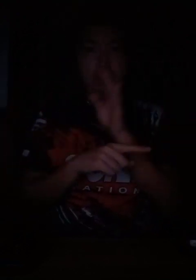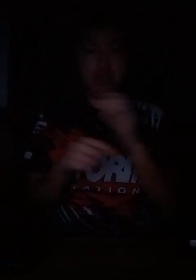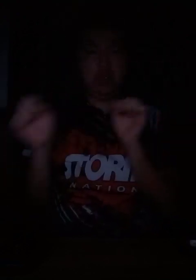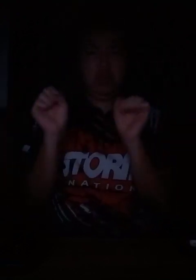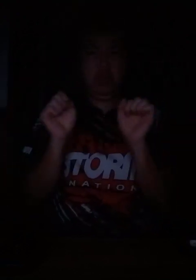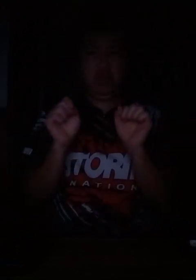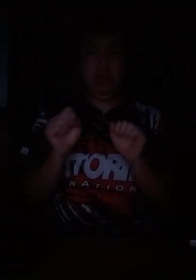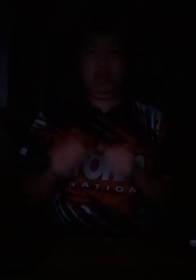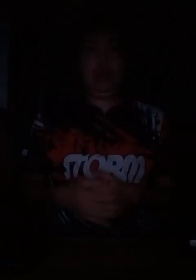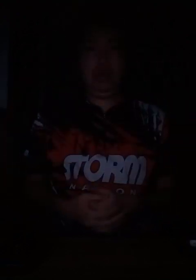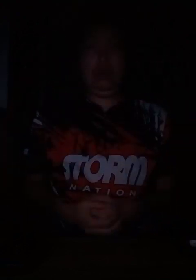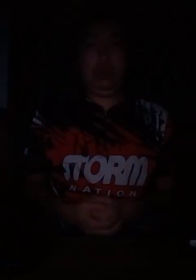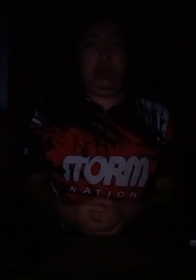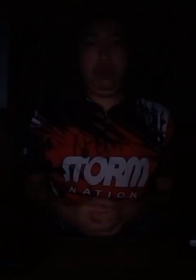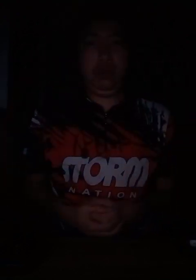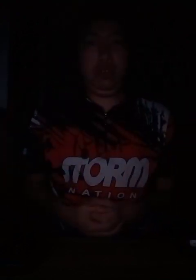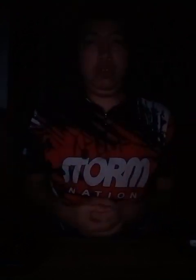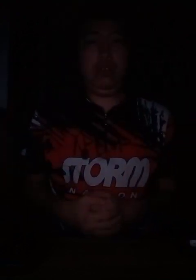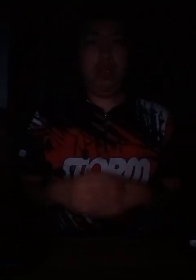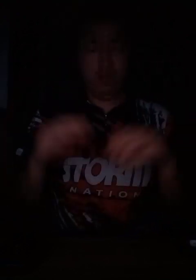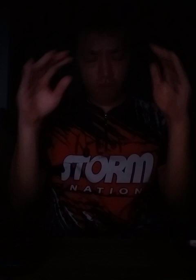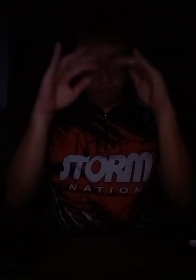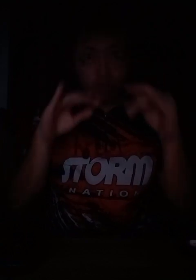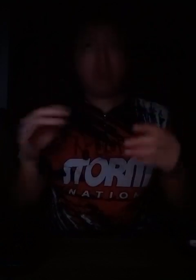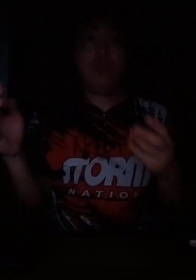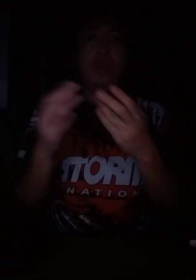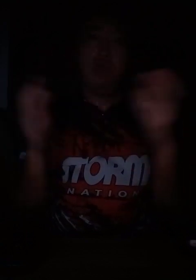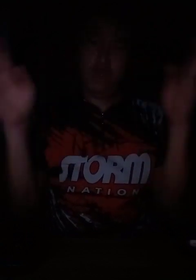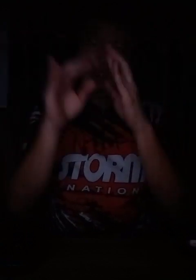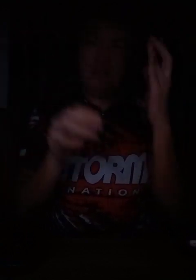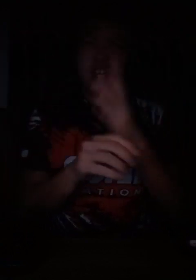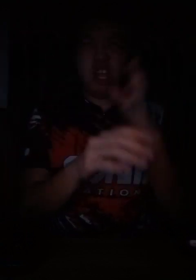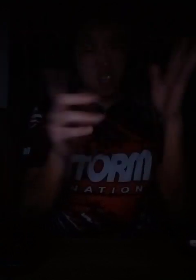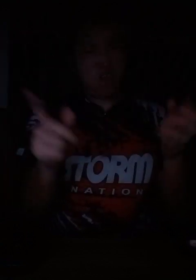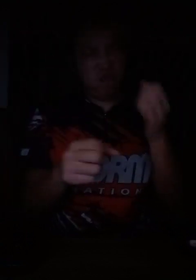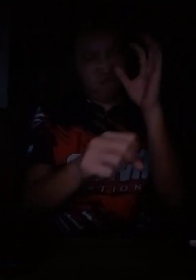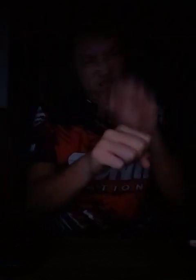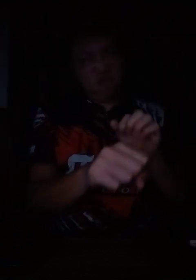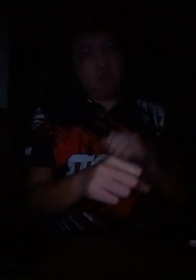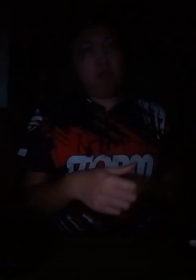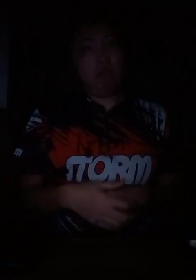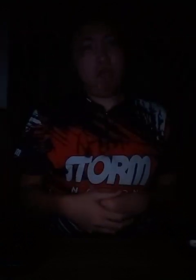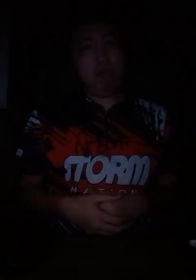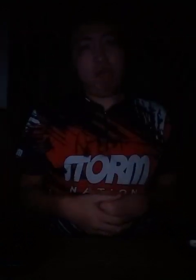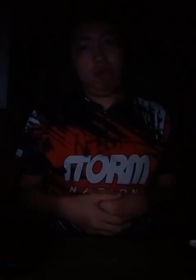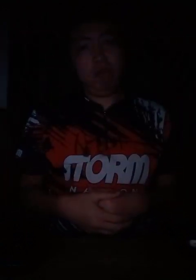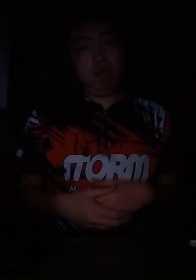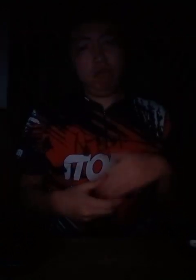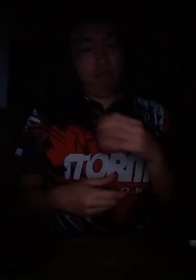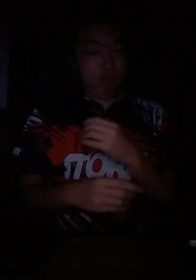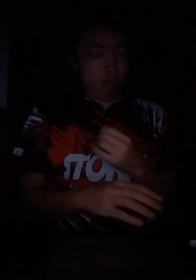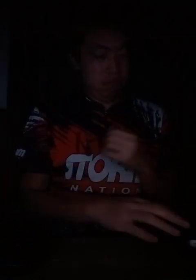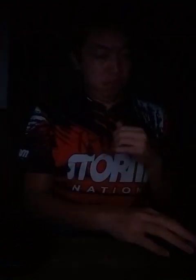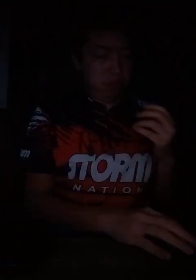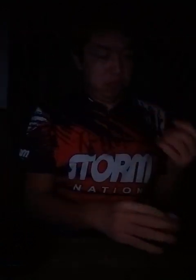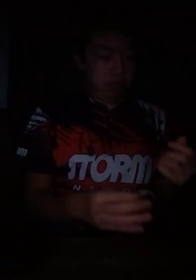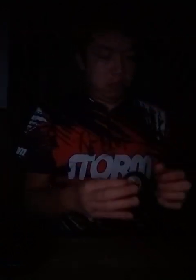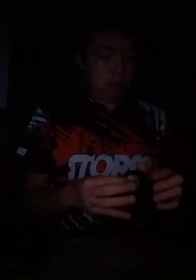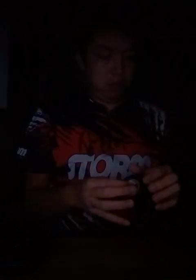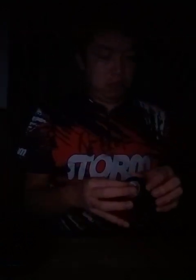떨어야 했습니다. 밤샘 영업장은 장사를 망쳤습니다. 호스기도 못 들어가고 그래서 저희가 그 야간 영업